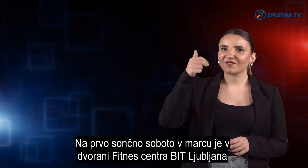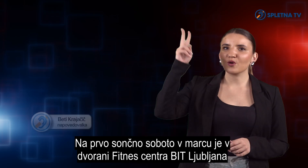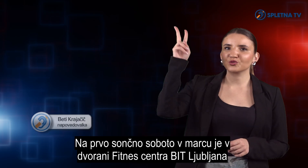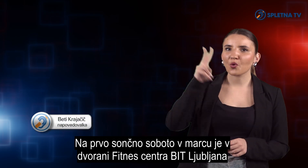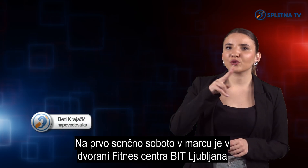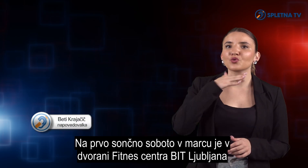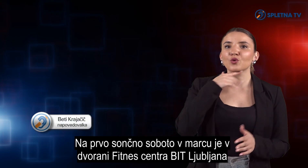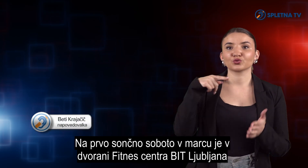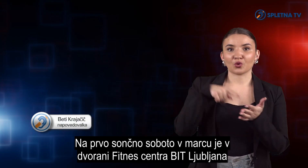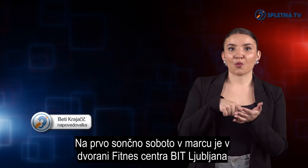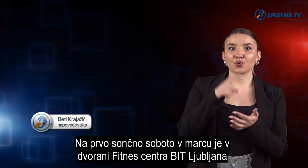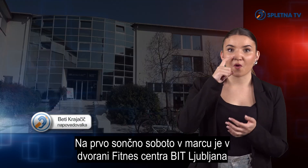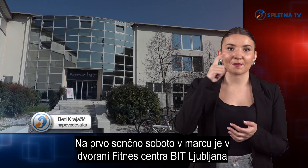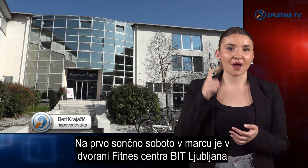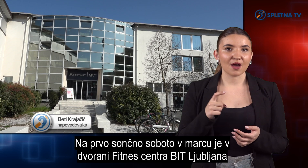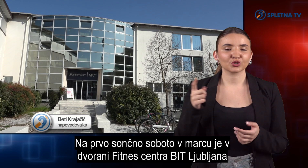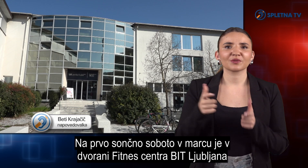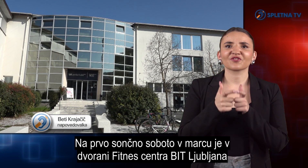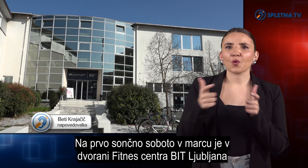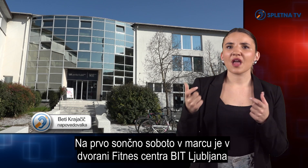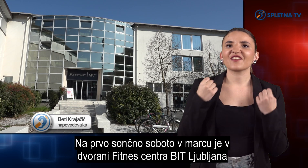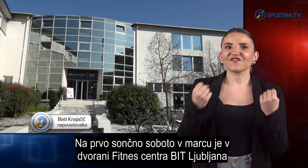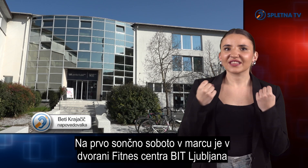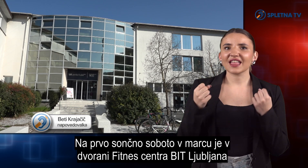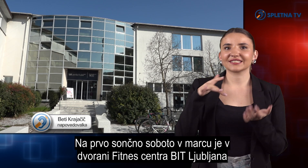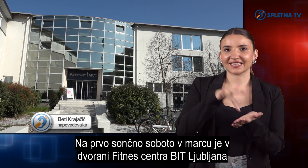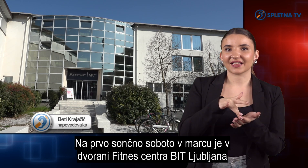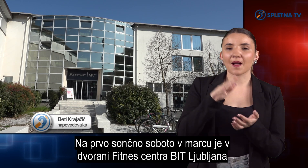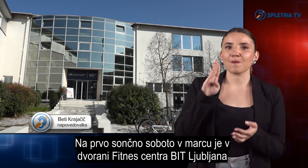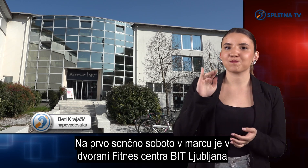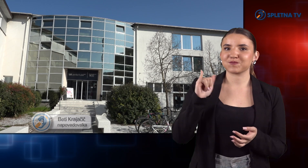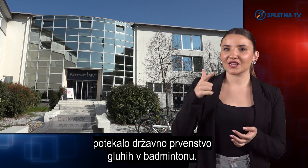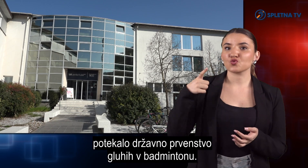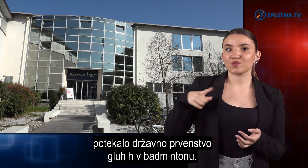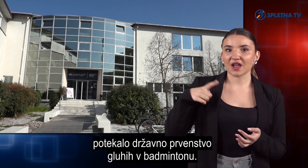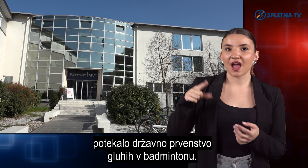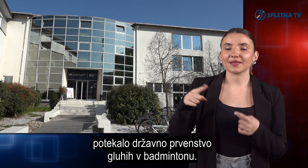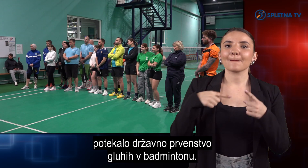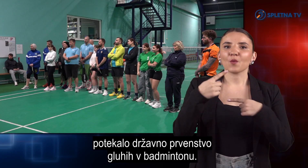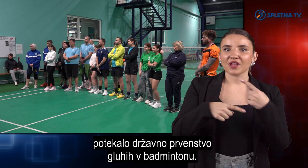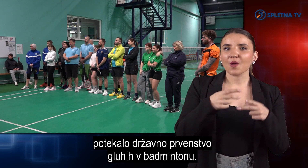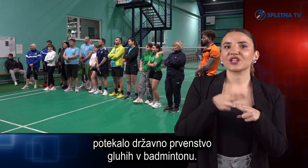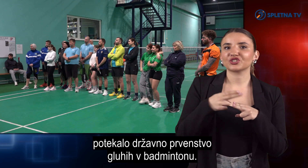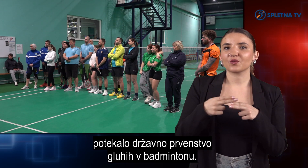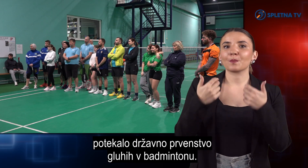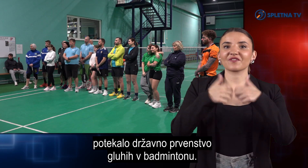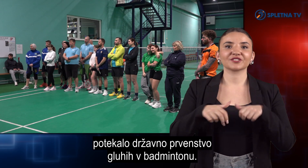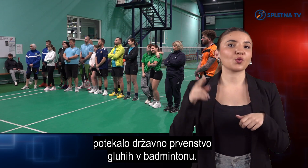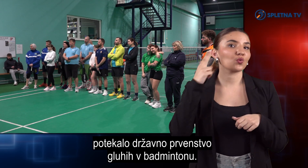Na prvo sončno soboto v marcu je v dvorani fitnes centra Bit Ljubljana potekalo državno prvenstvo gluhih v